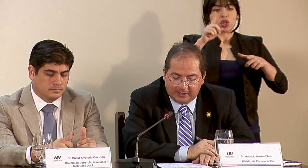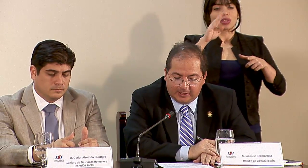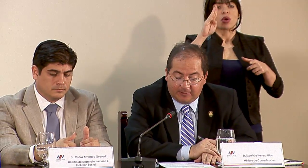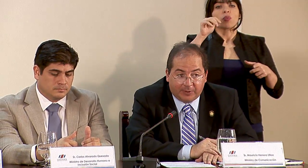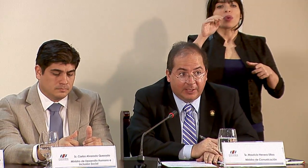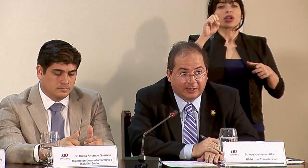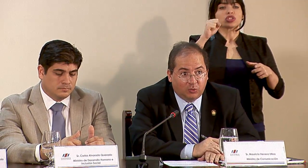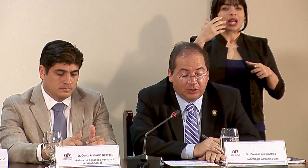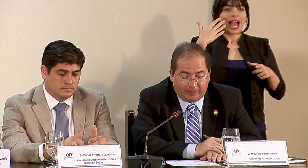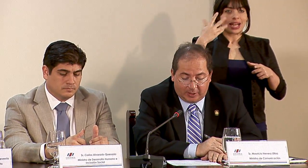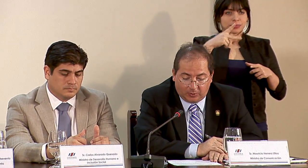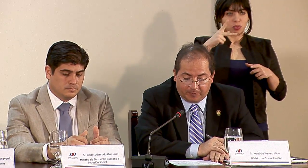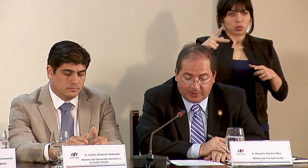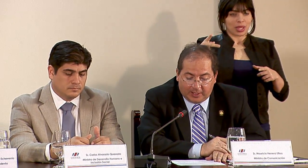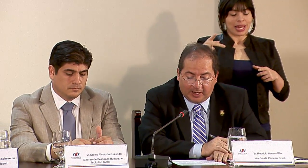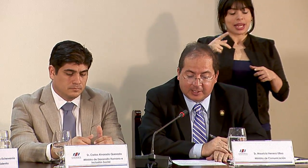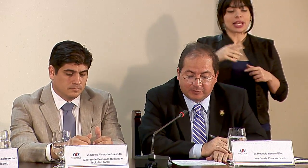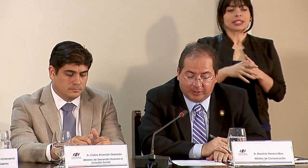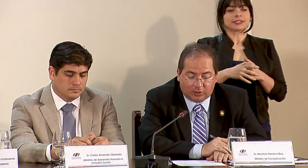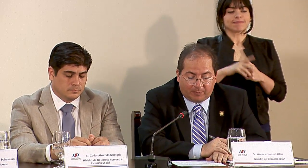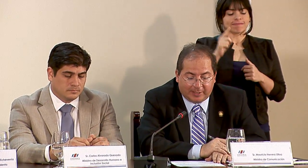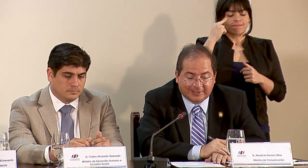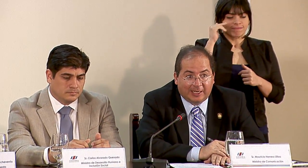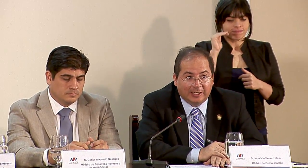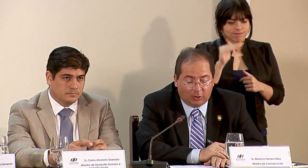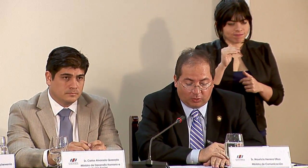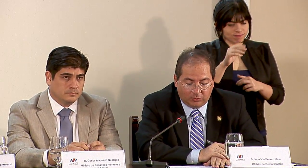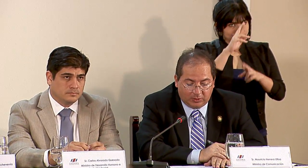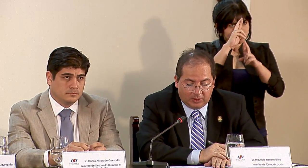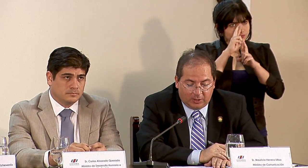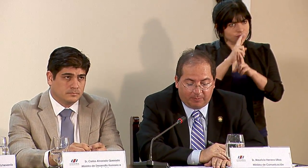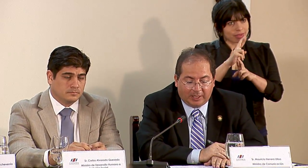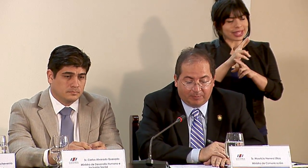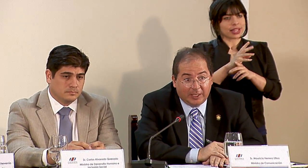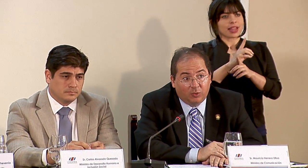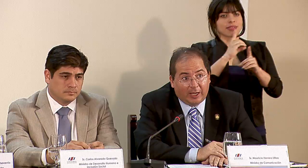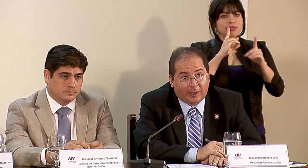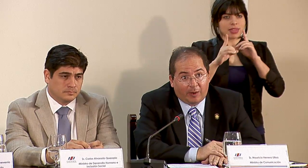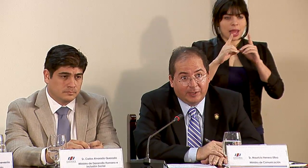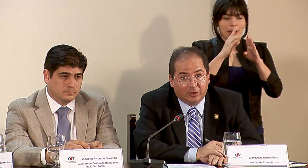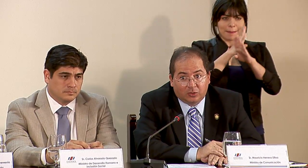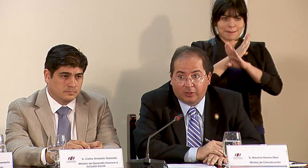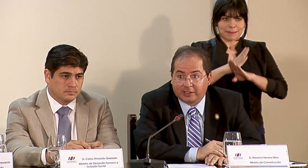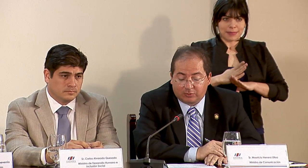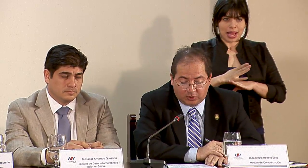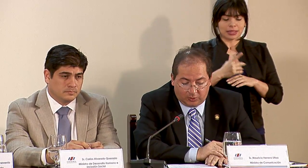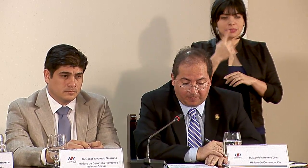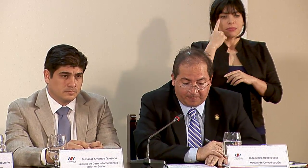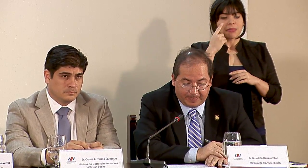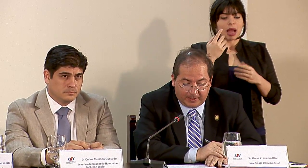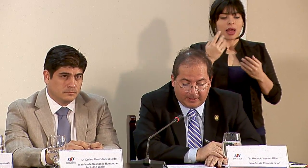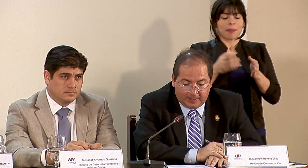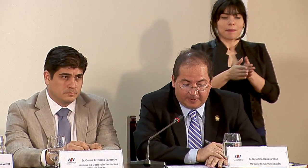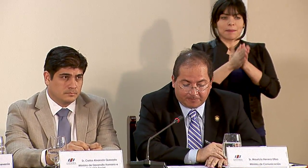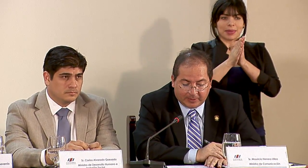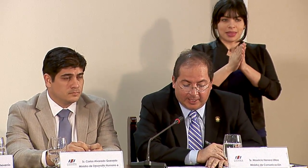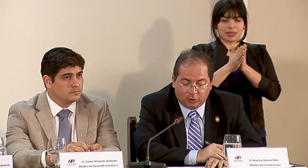Arenas, y hace un llamado al respeto a la paz y al diálogo, para impedir un agravamiento de la situación.